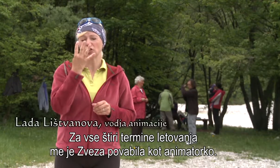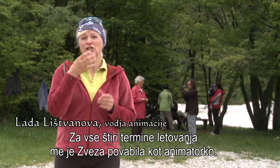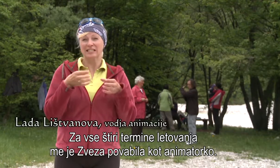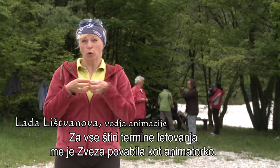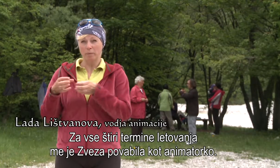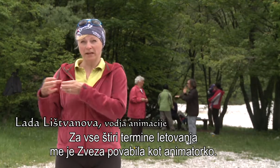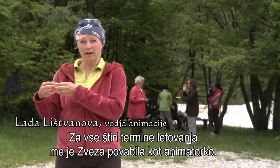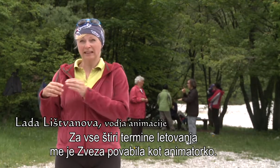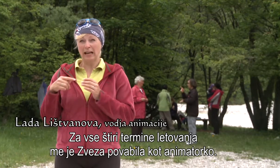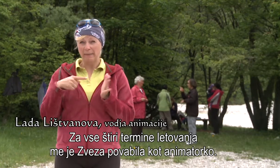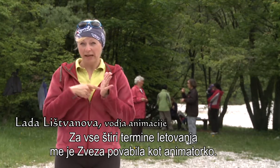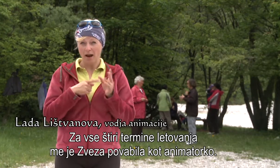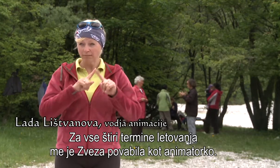Štiri skupine, termine.